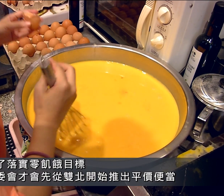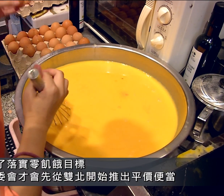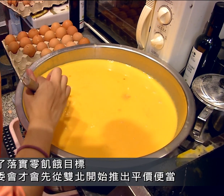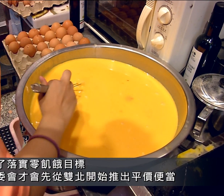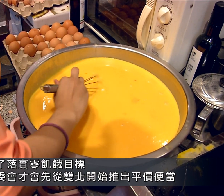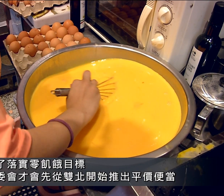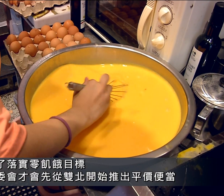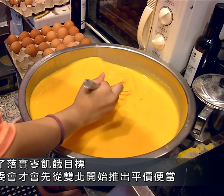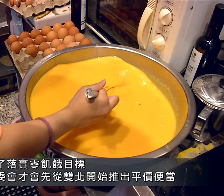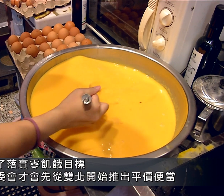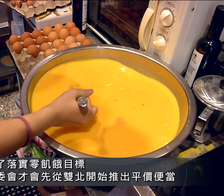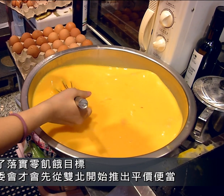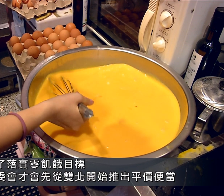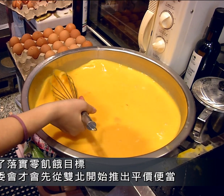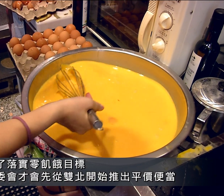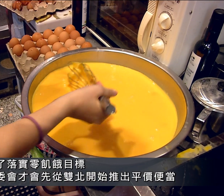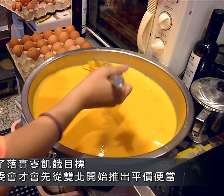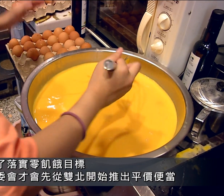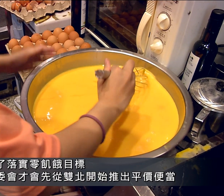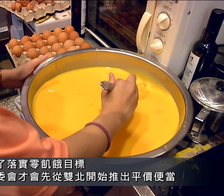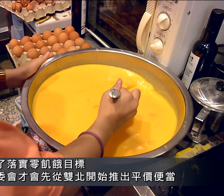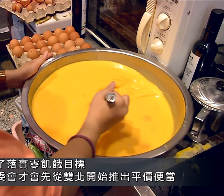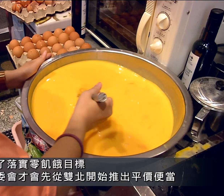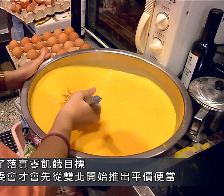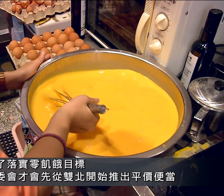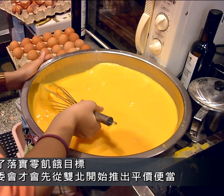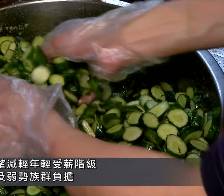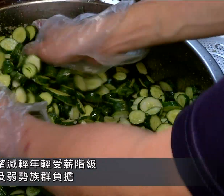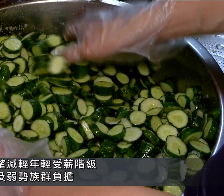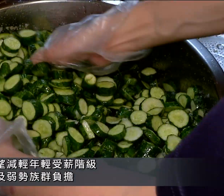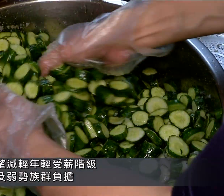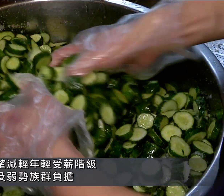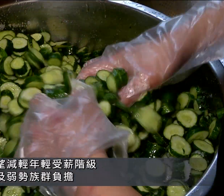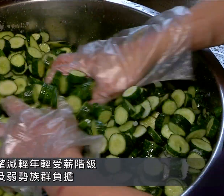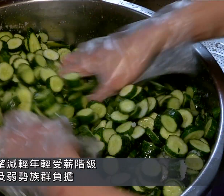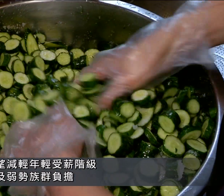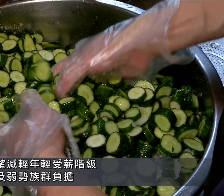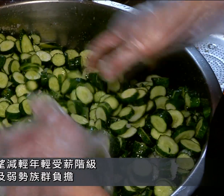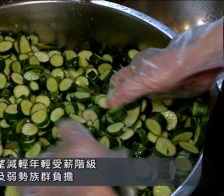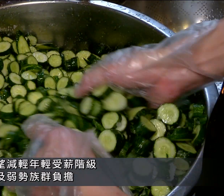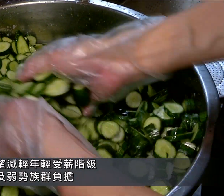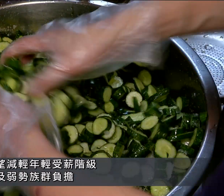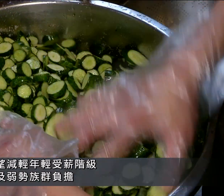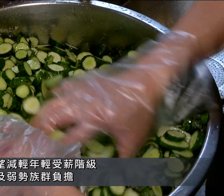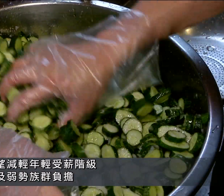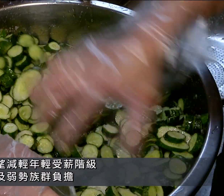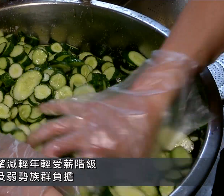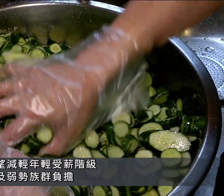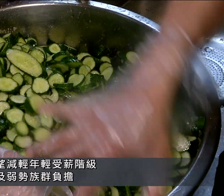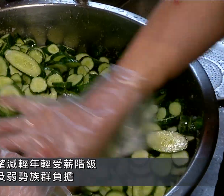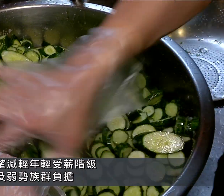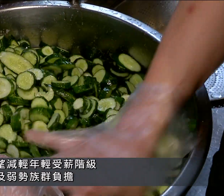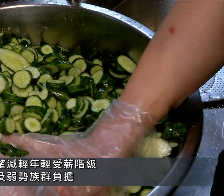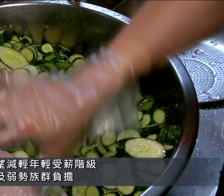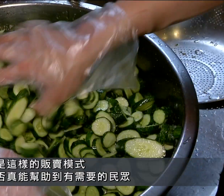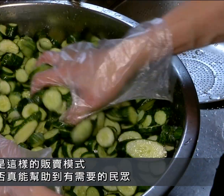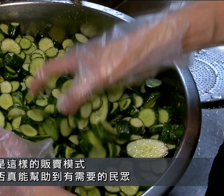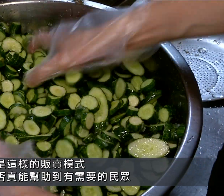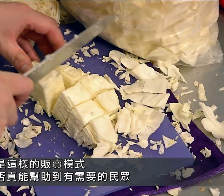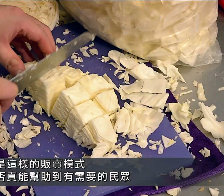会才会先从双北开始推出平价便当，希望减轻年轻受薪阶层以及弱势族群负担。只是这样的贩